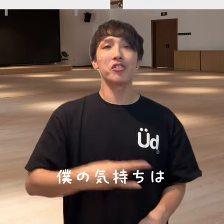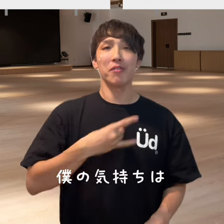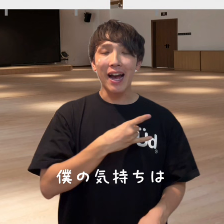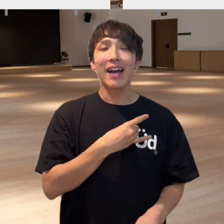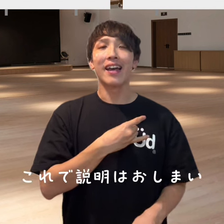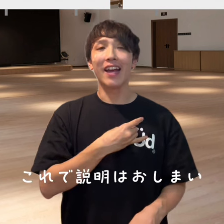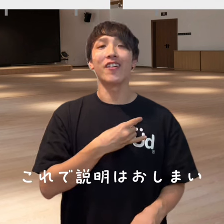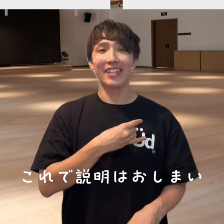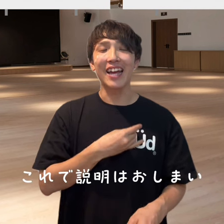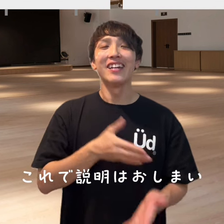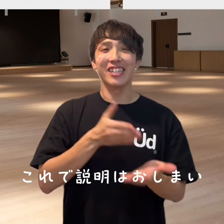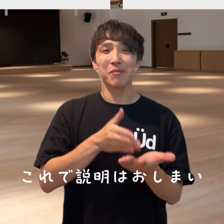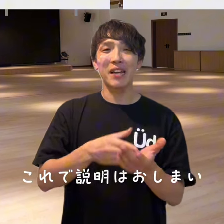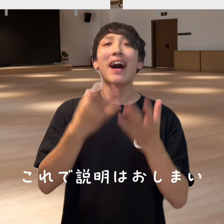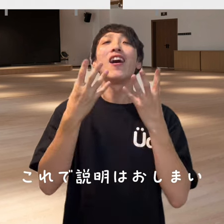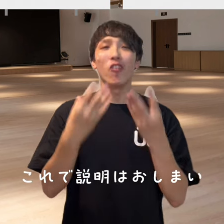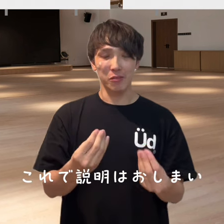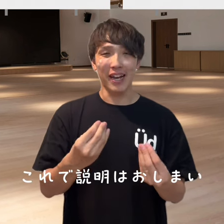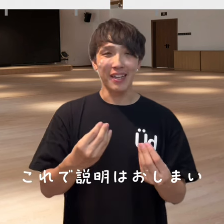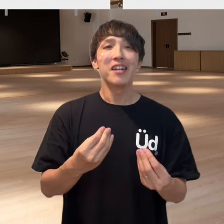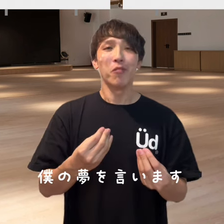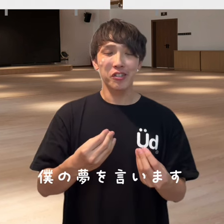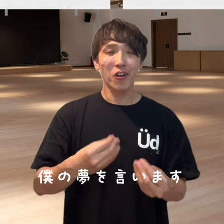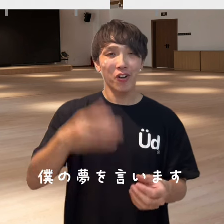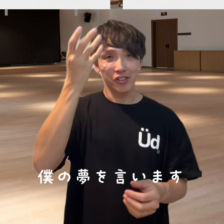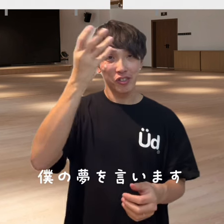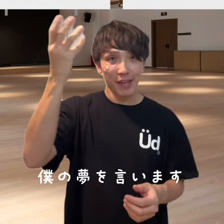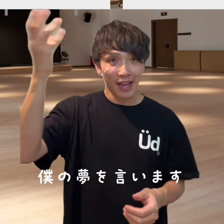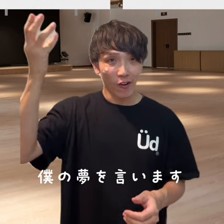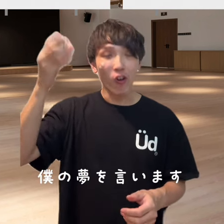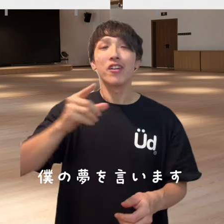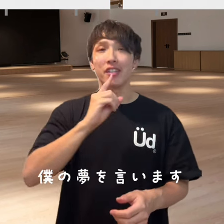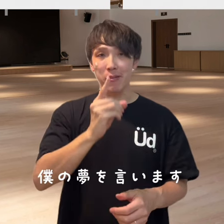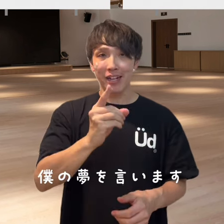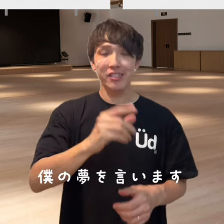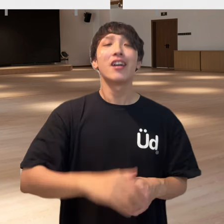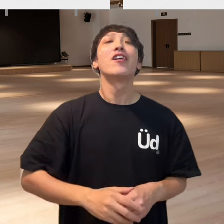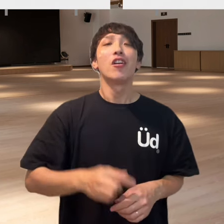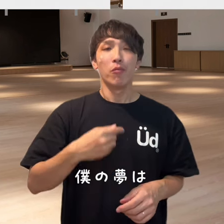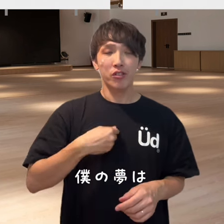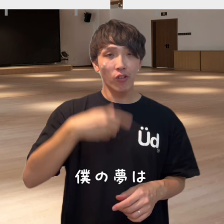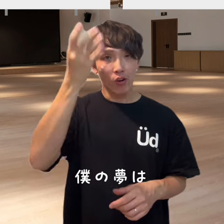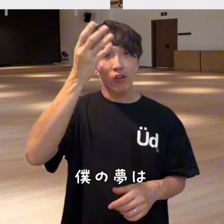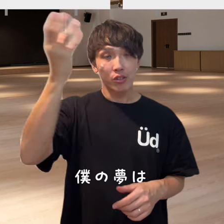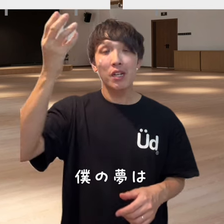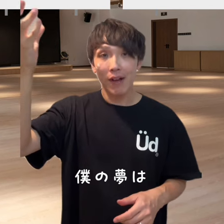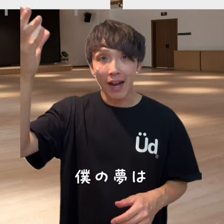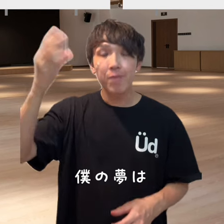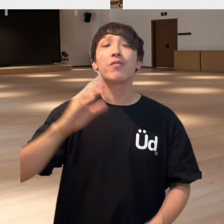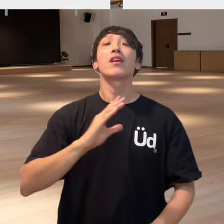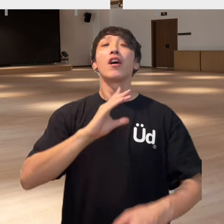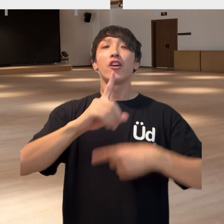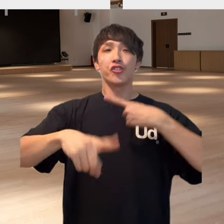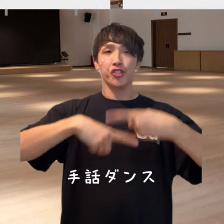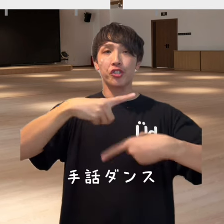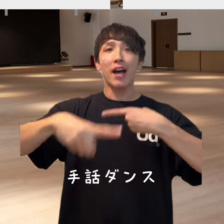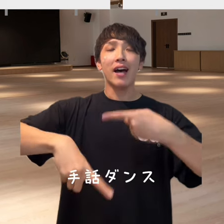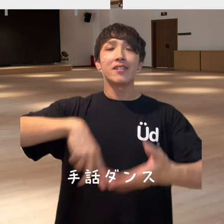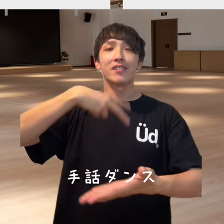はこれで説明はおしまい。僕の夢を言います。僕の夢は手話ダ